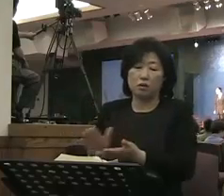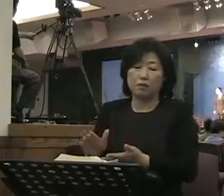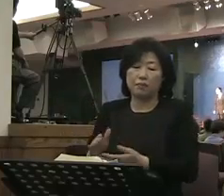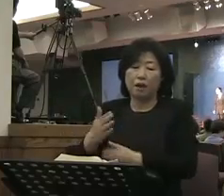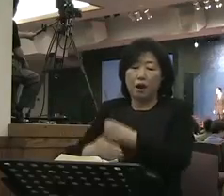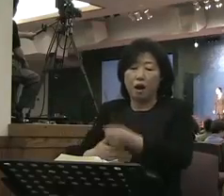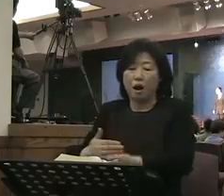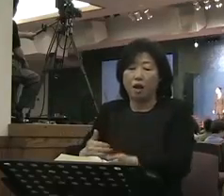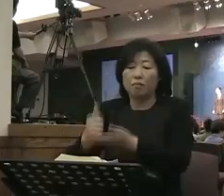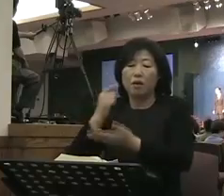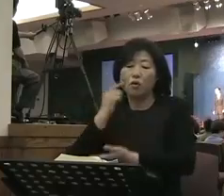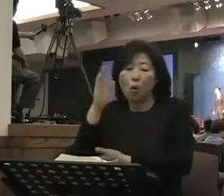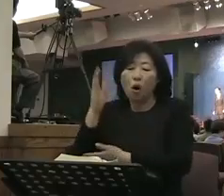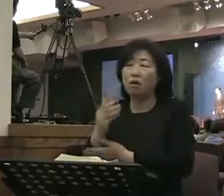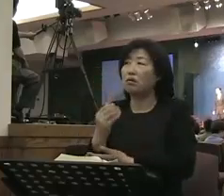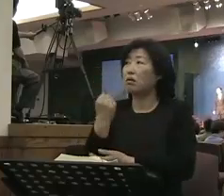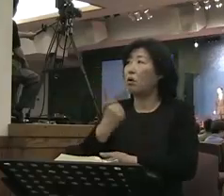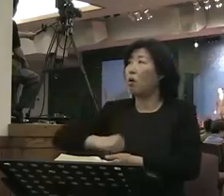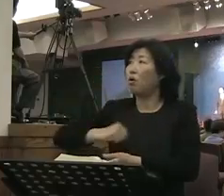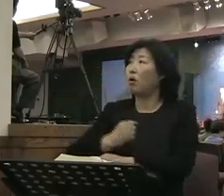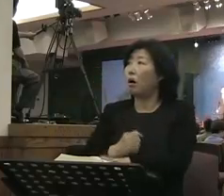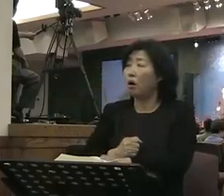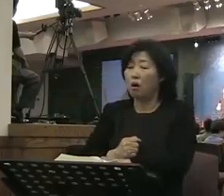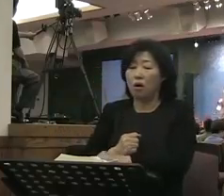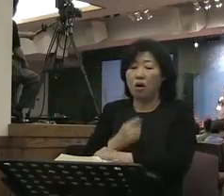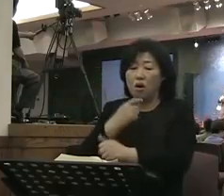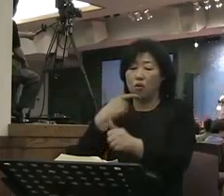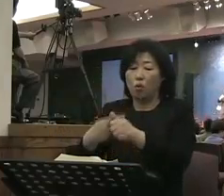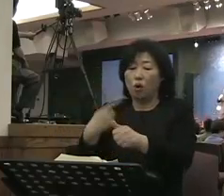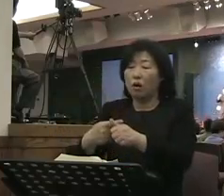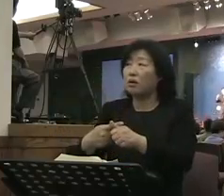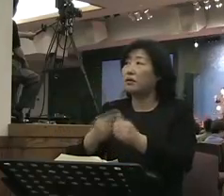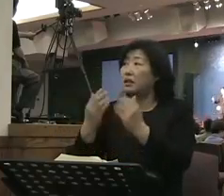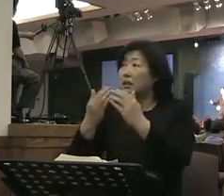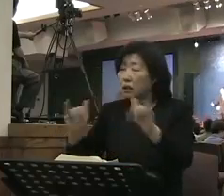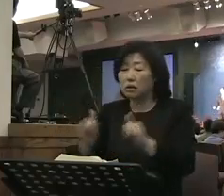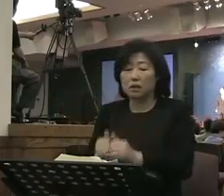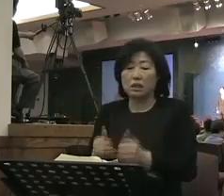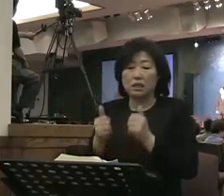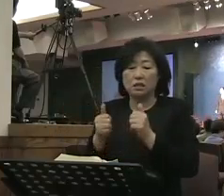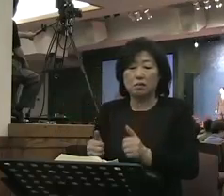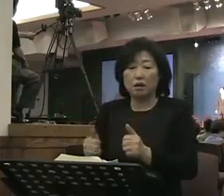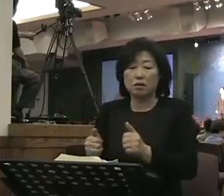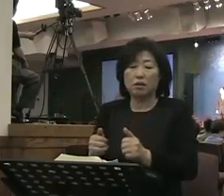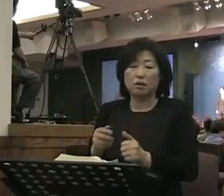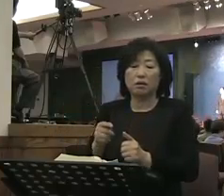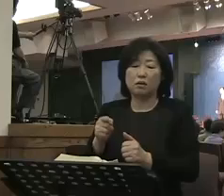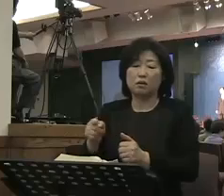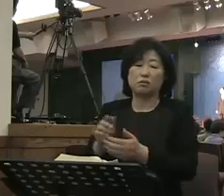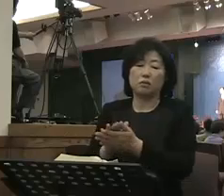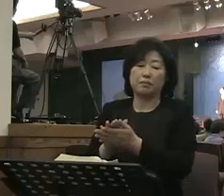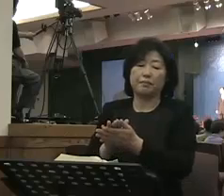하나님의 영광을 거역하고 욕하게 하는 자들을 심판하신다는 겁니다.